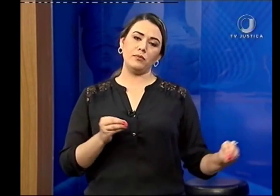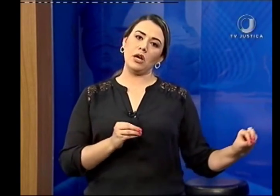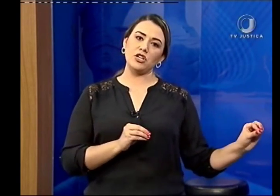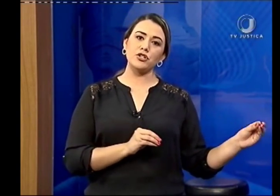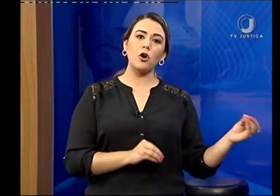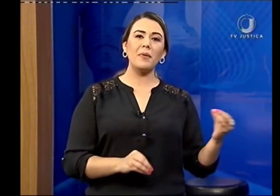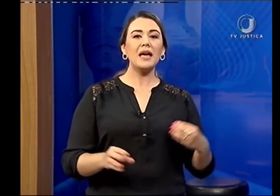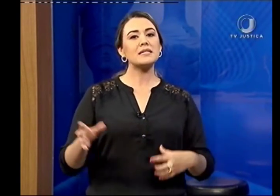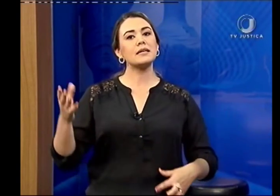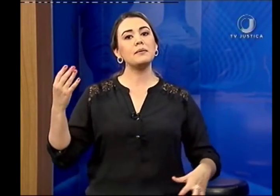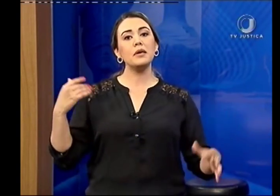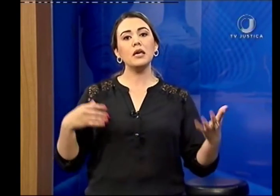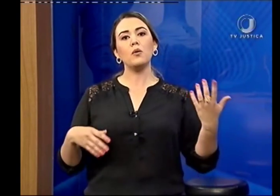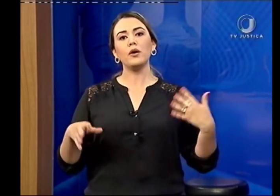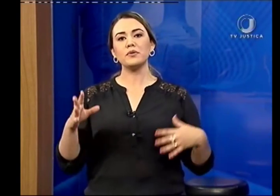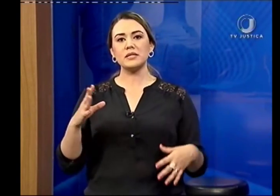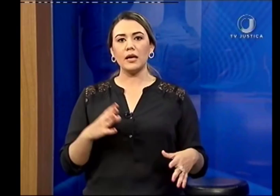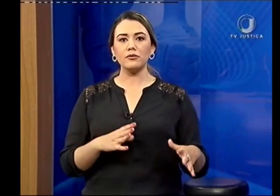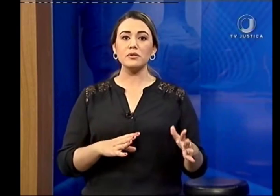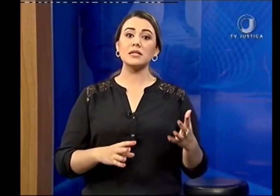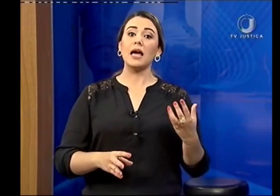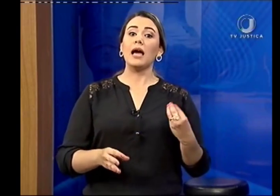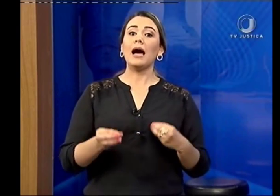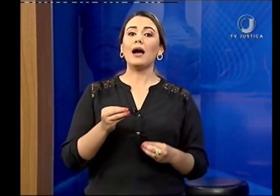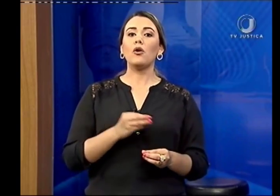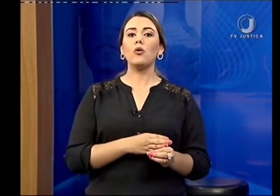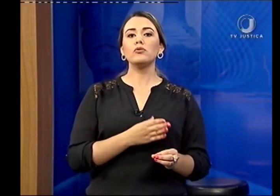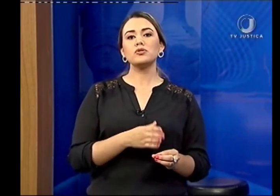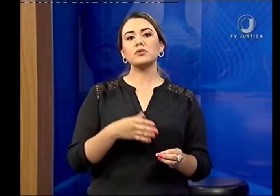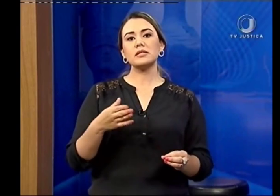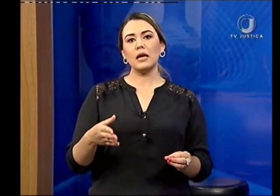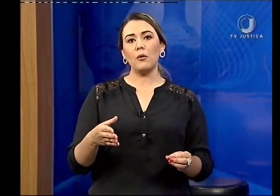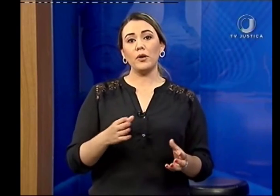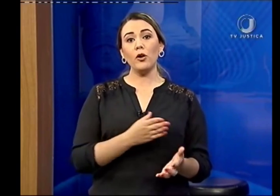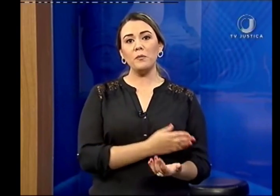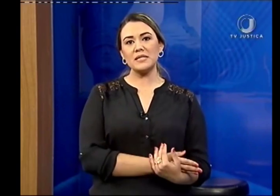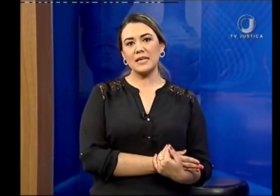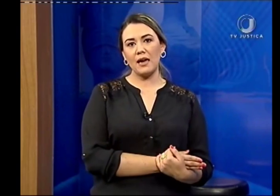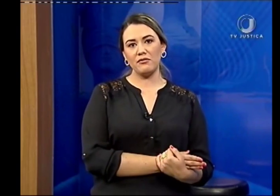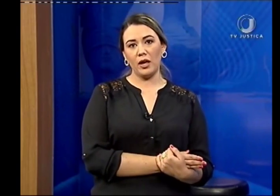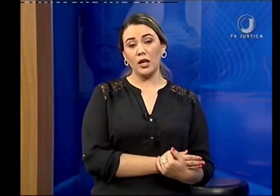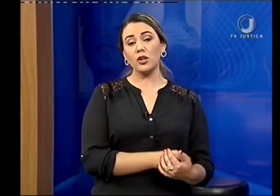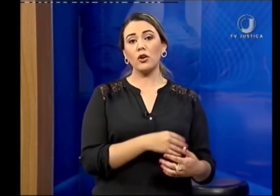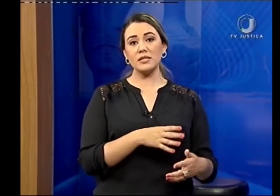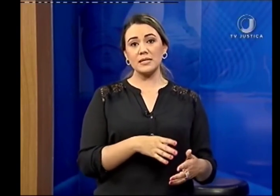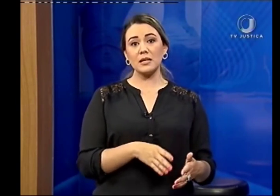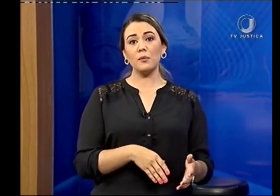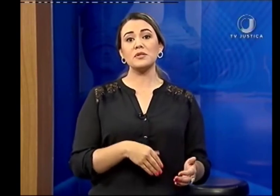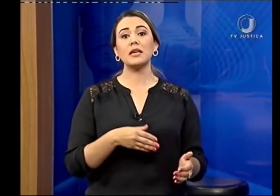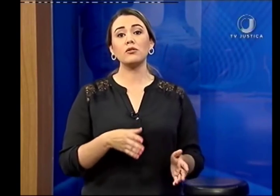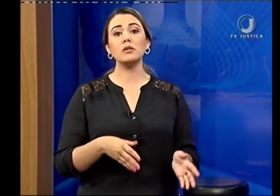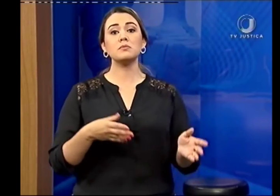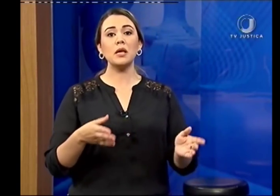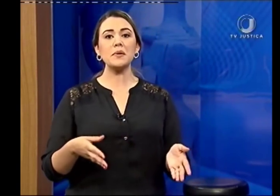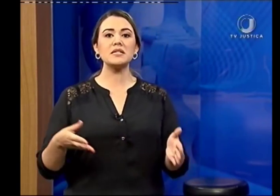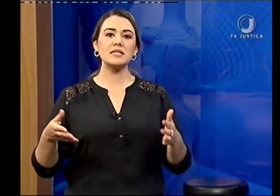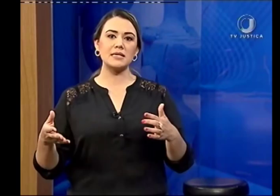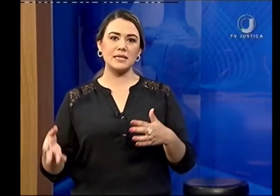a gente começa em 1800 a construção e observem que nós estamos em